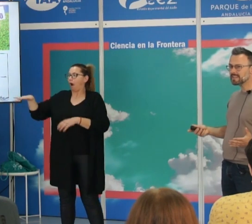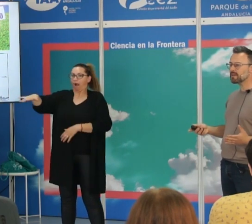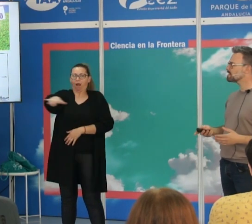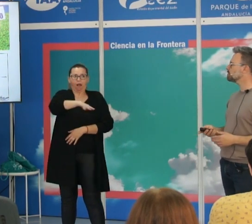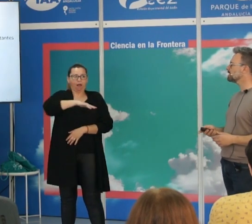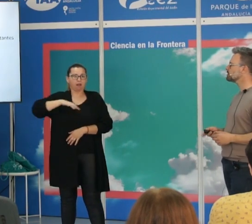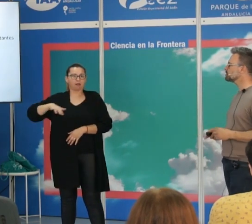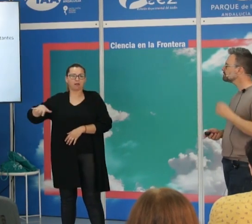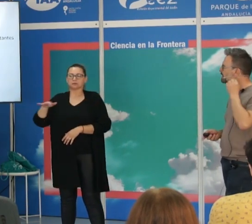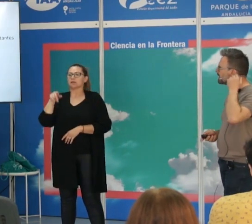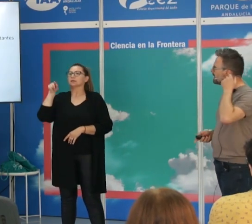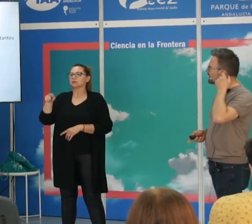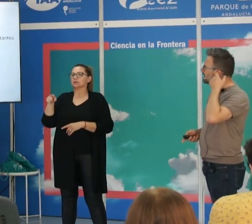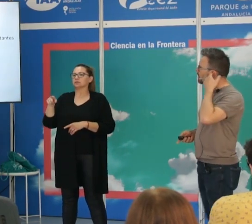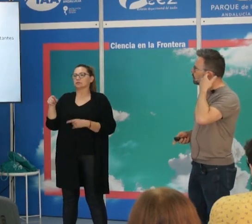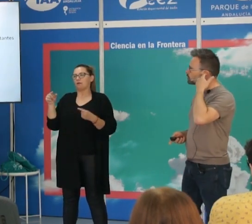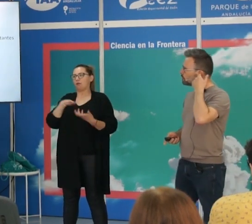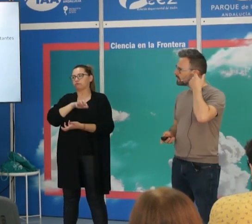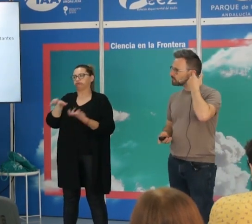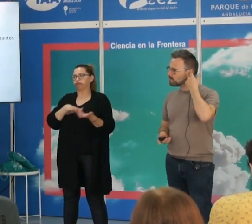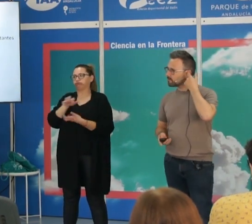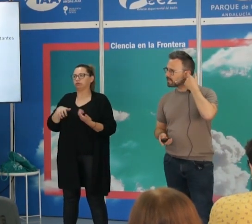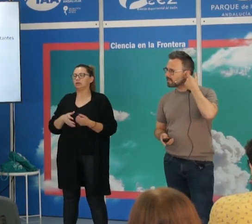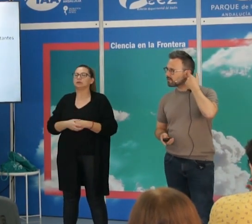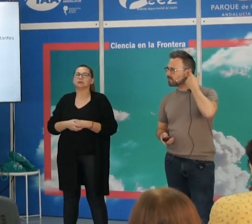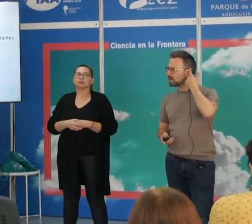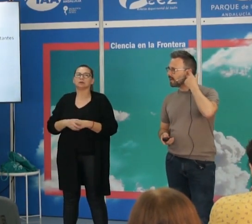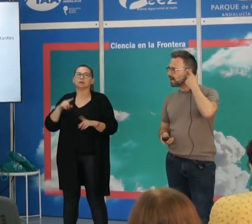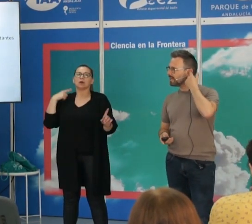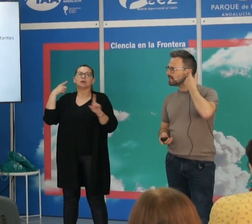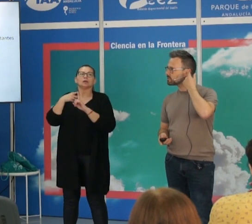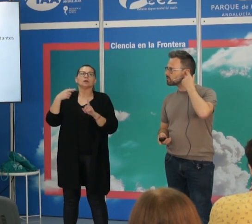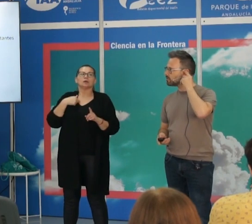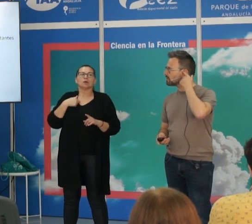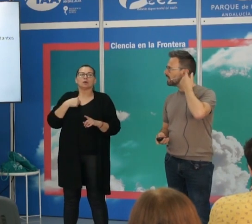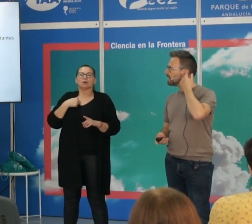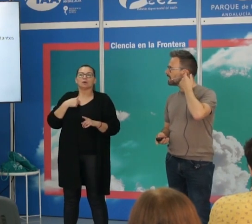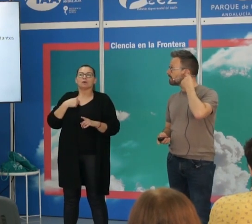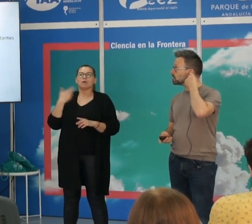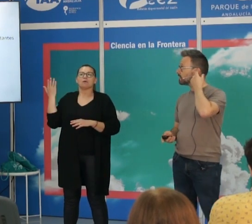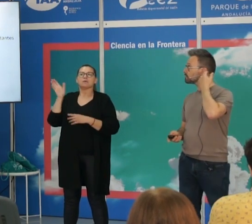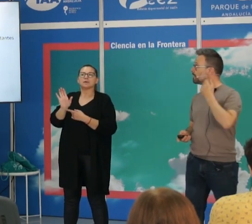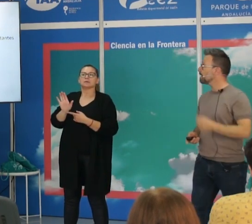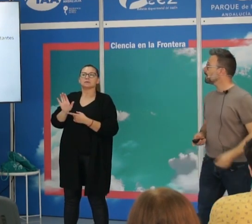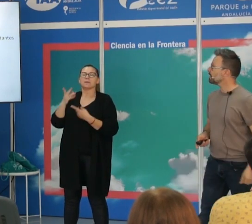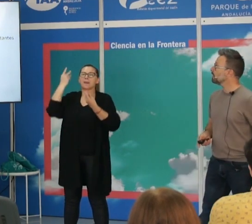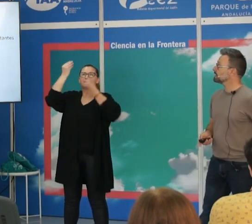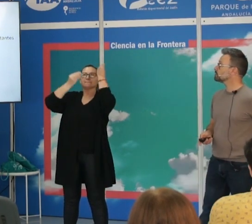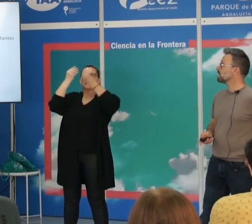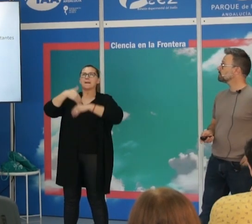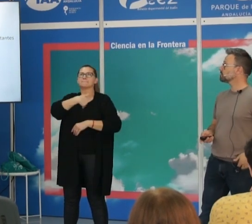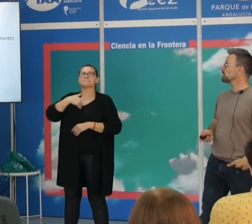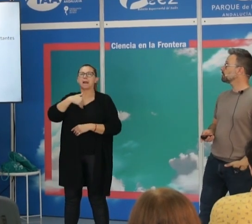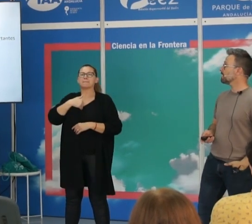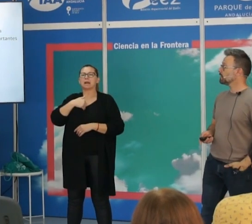Hay discrepancias sobre hechos. Los objetivos que me planteo aquí son reflexionar sobre el papel que juegan